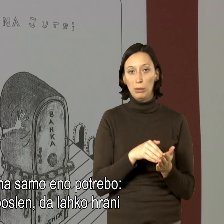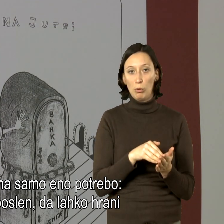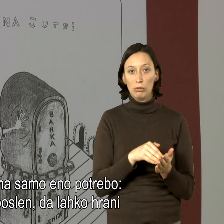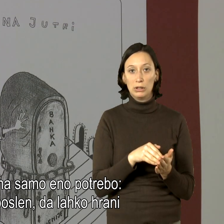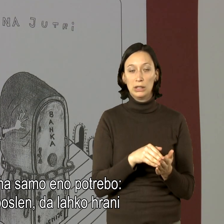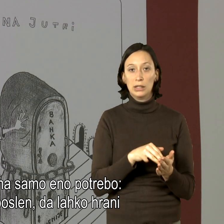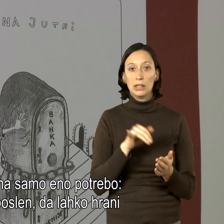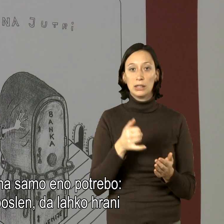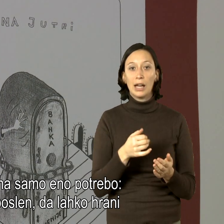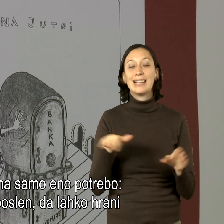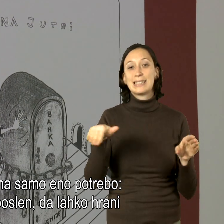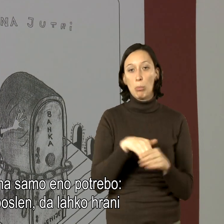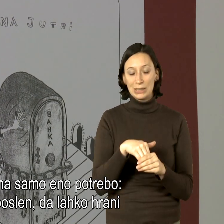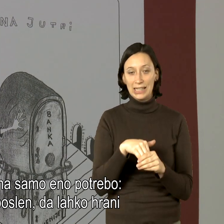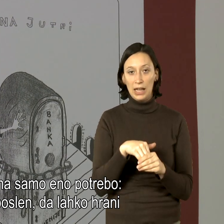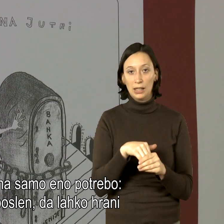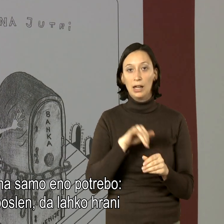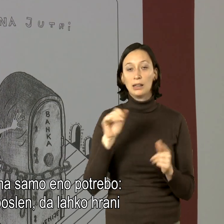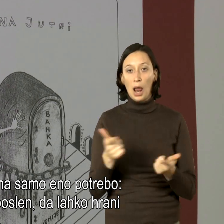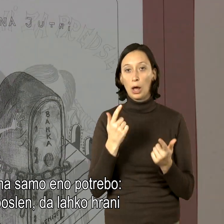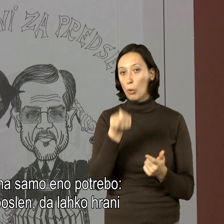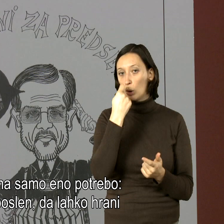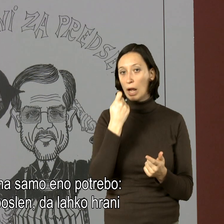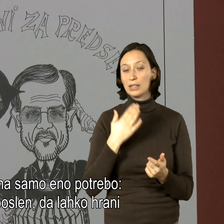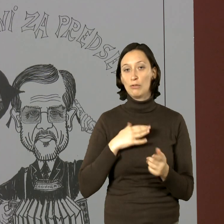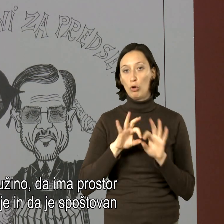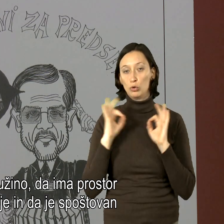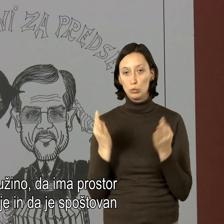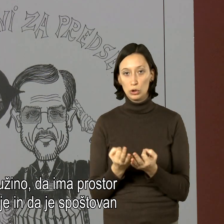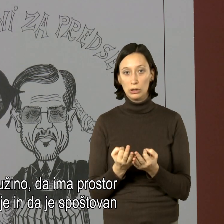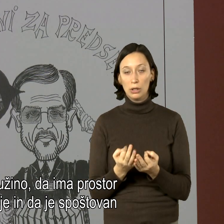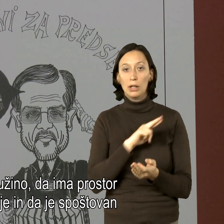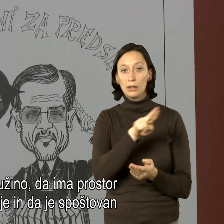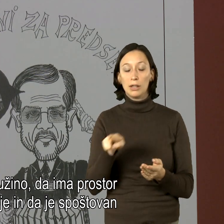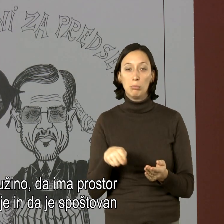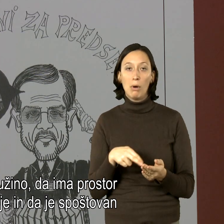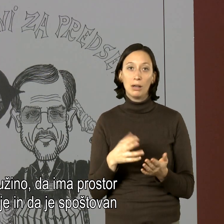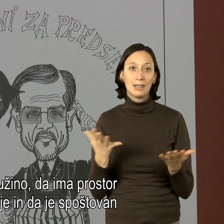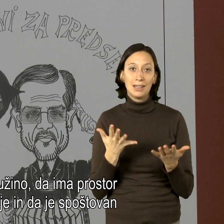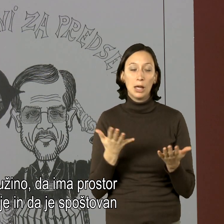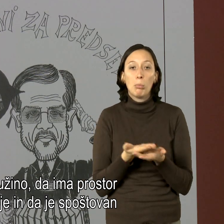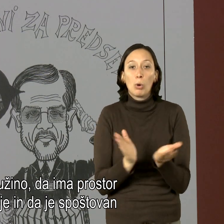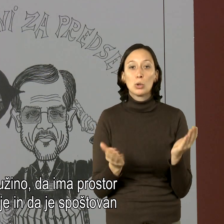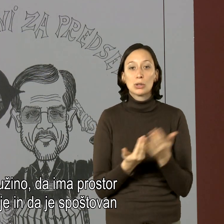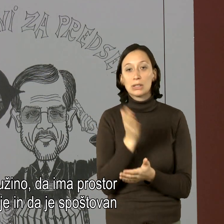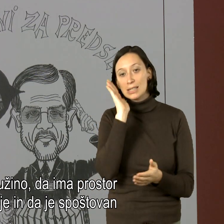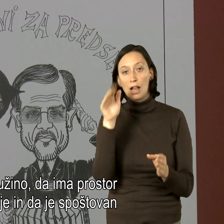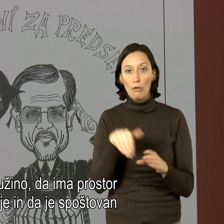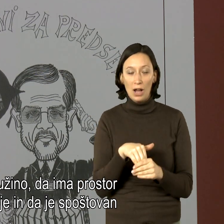da je zaposlen, da lahko hrani svojo družino, da ima kje prostor za